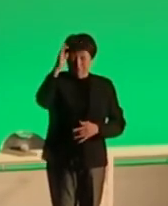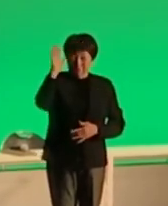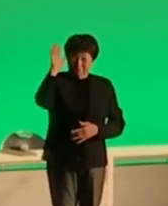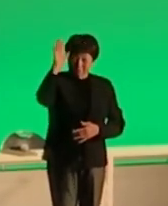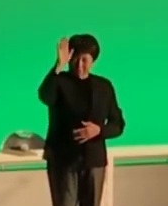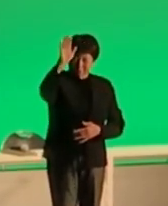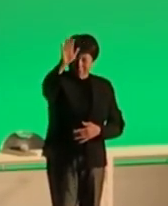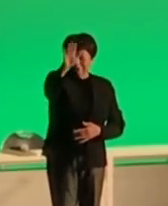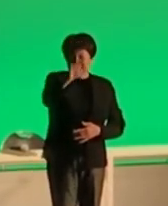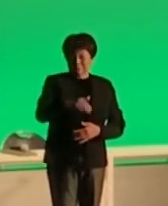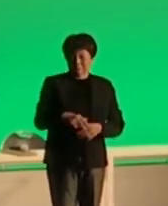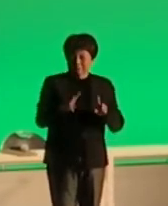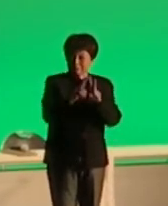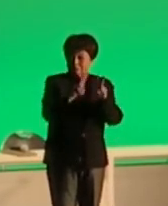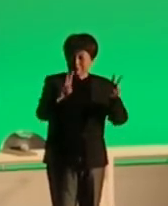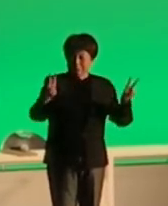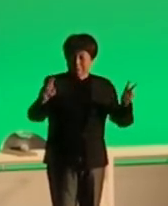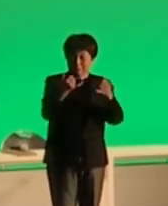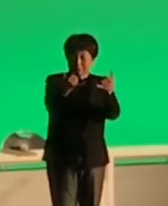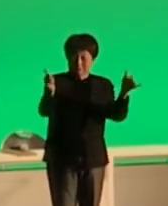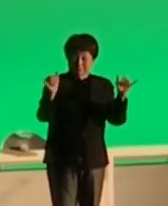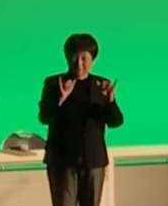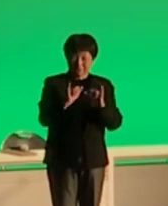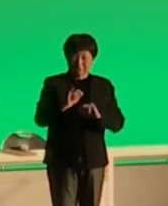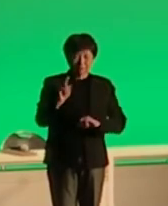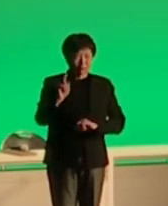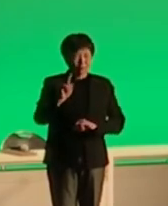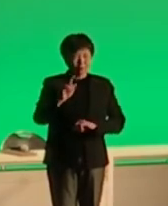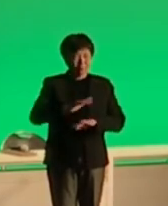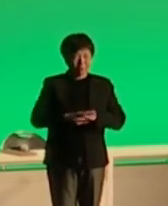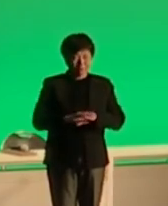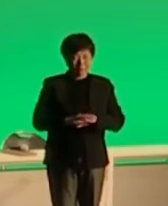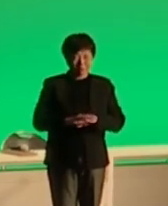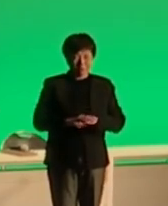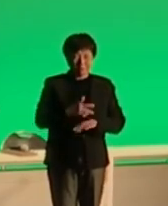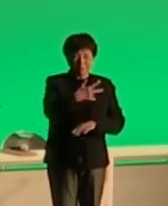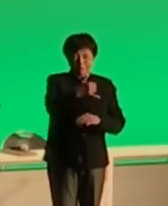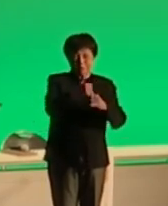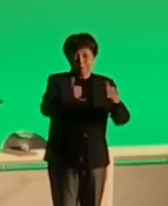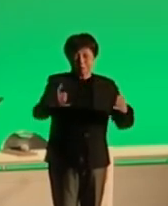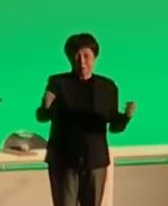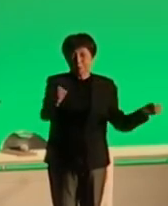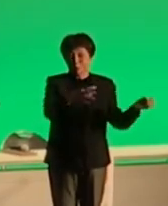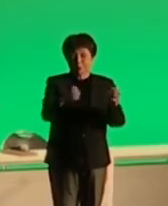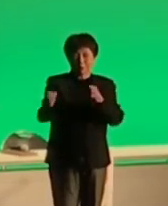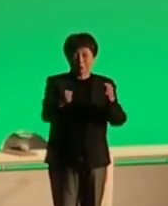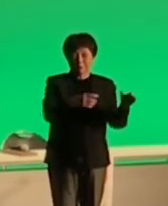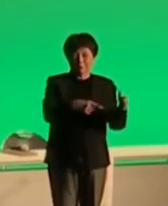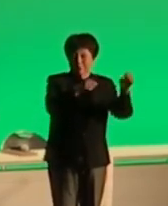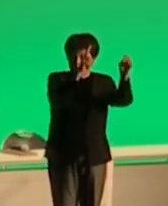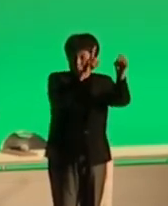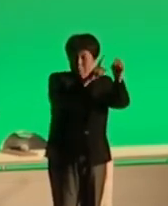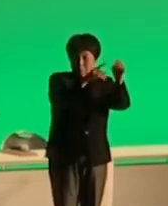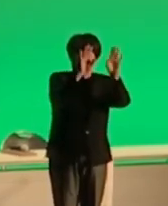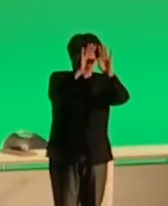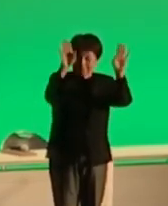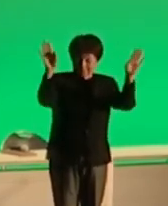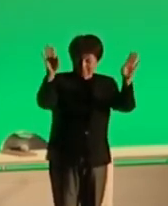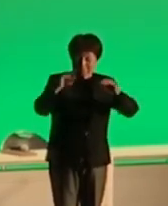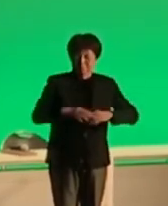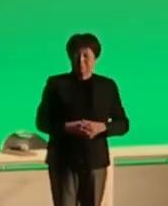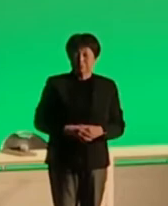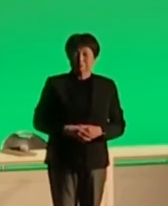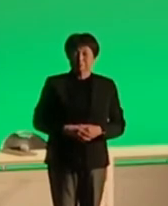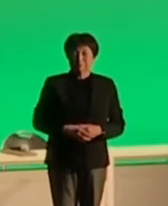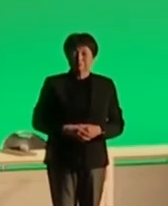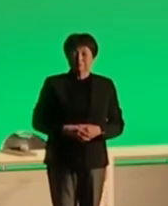に向けてユニバーサルな社会のありようを考える市民ミーティングとして開催したいと思います。